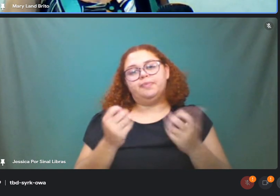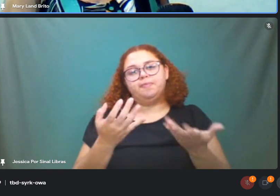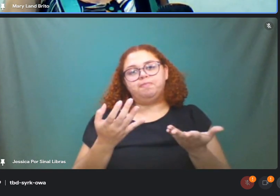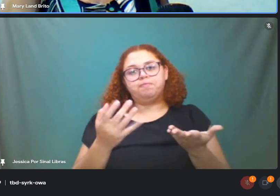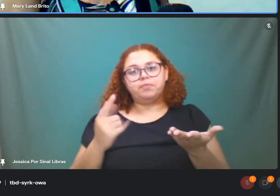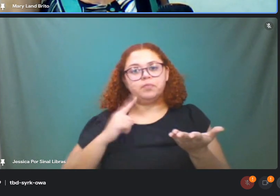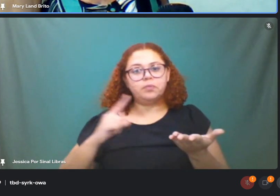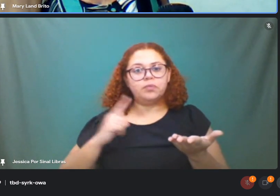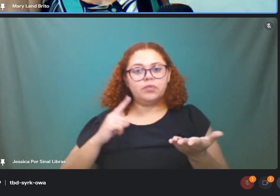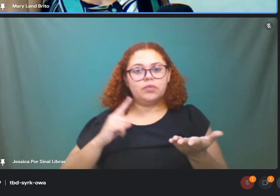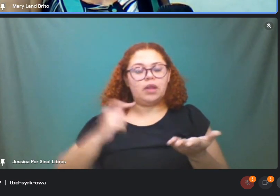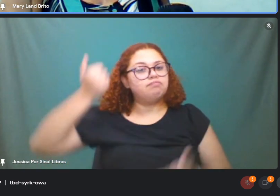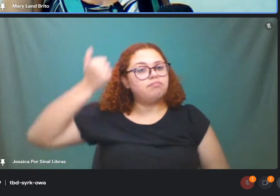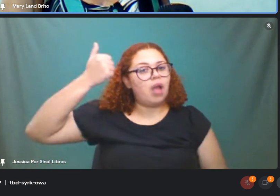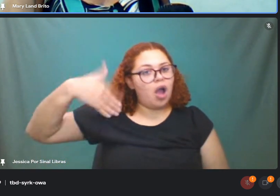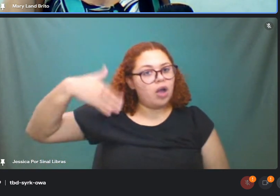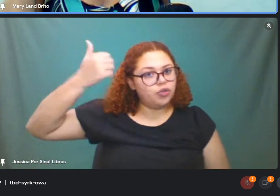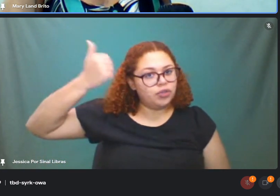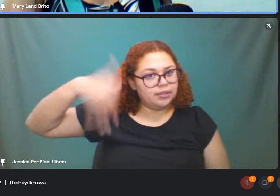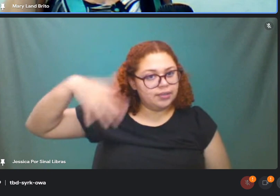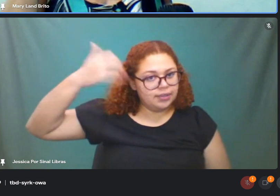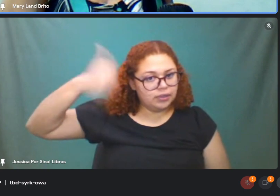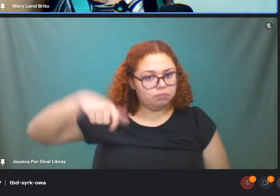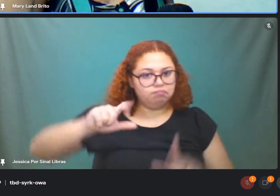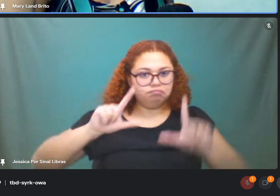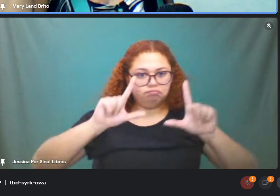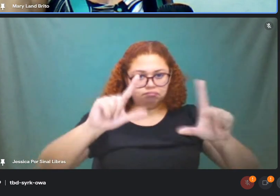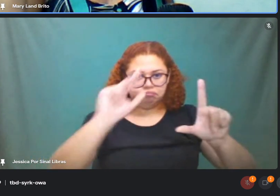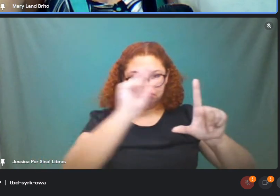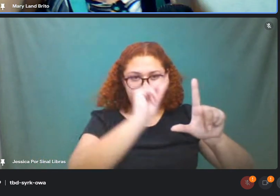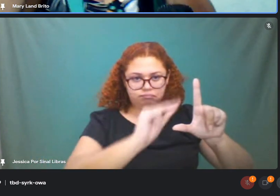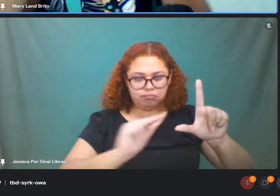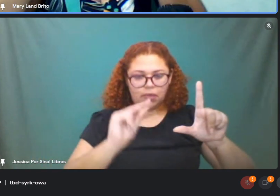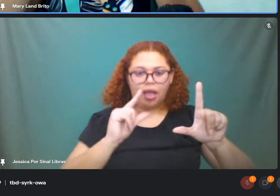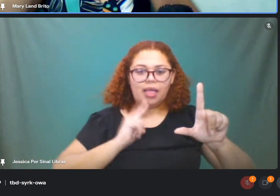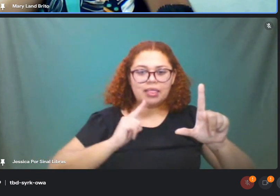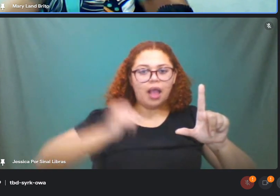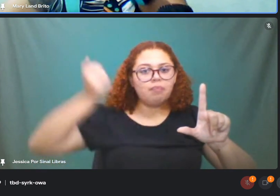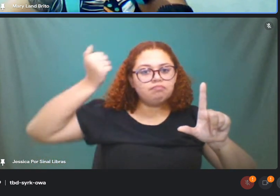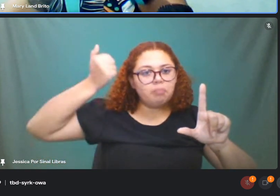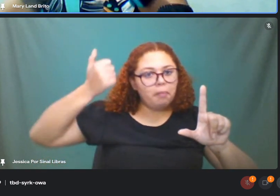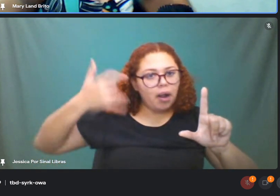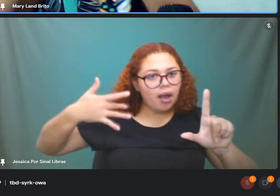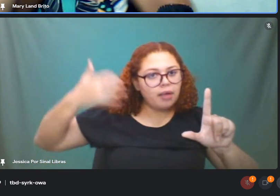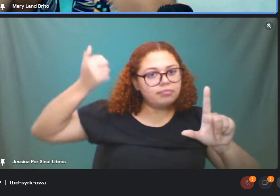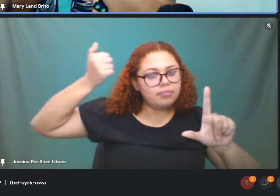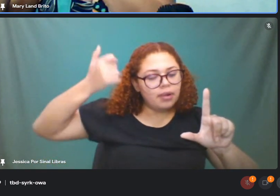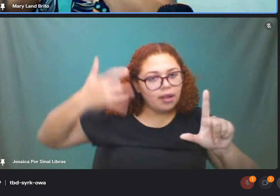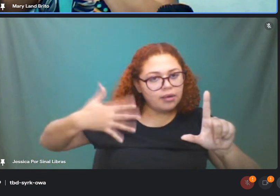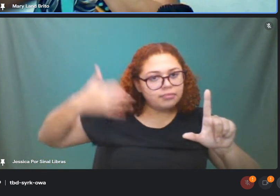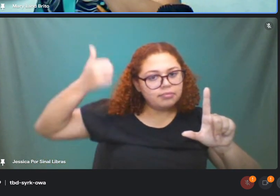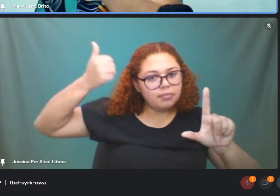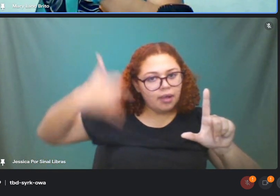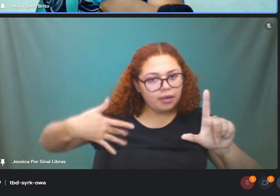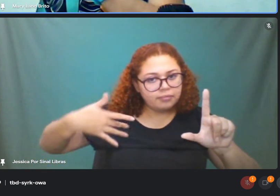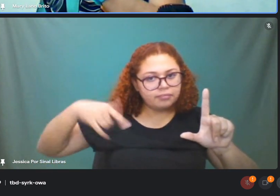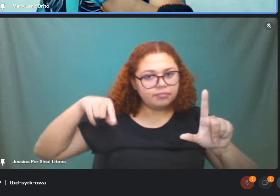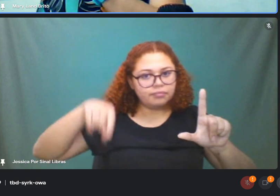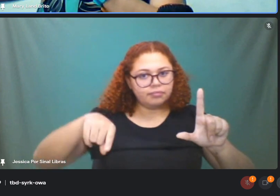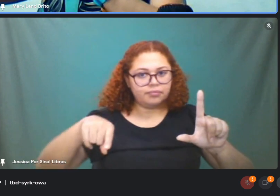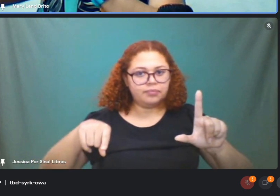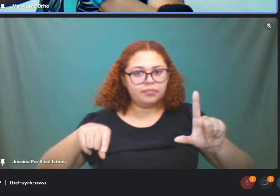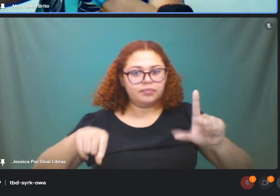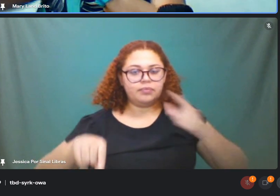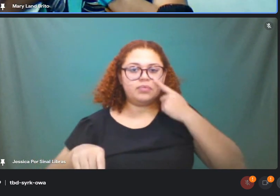uma audiodescrição do objeto, que vai ter em formato... Você tem um oratório exposto, Catarina, do lado, ter